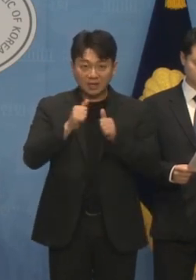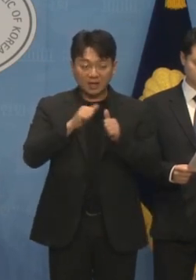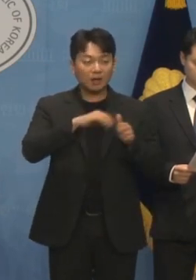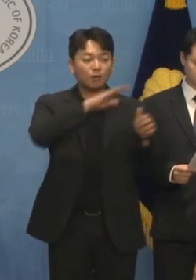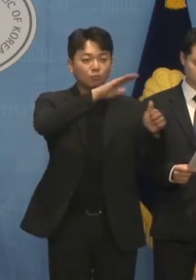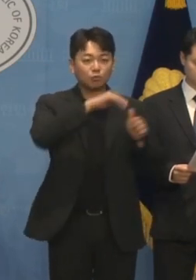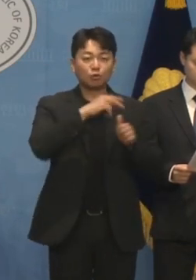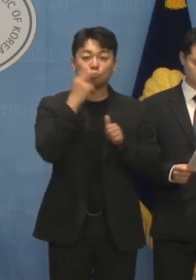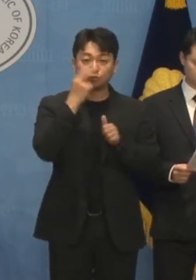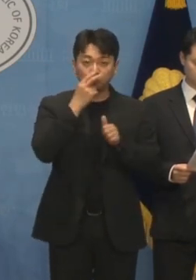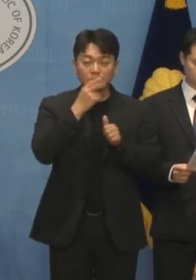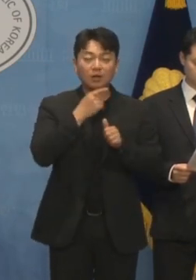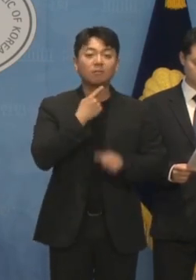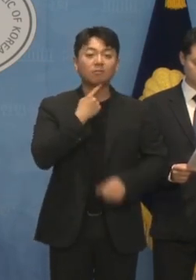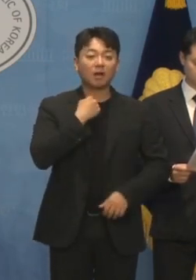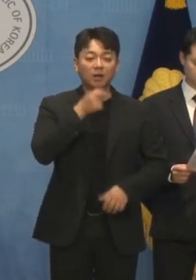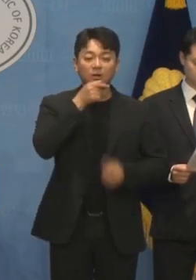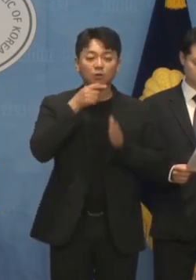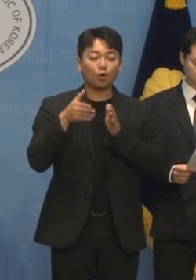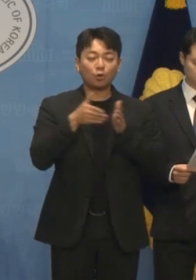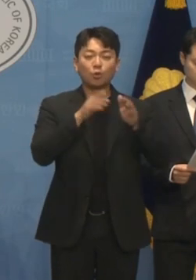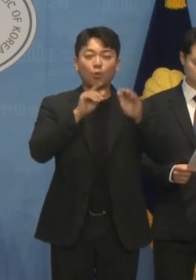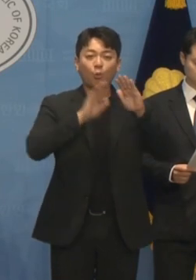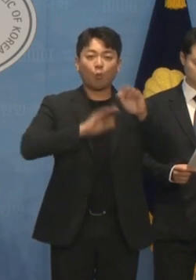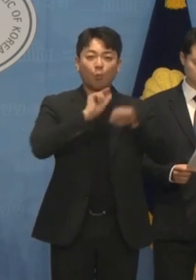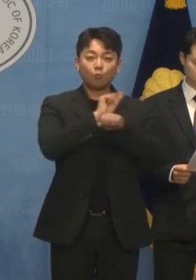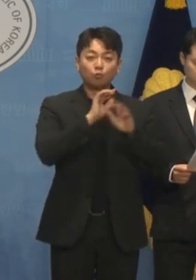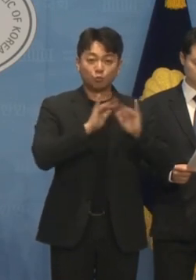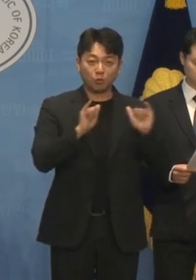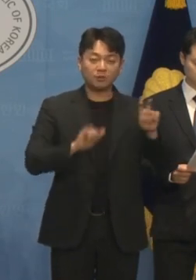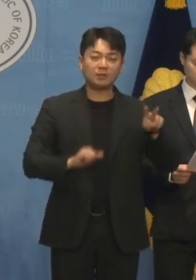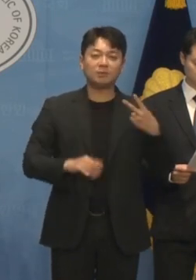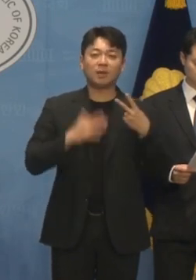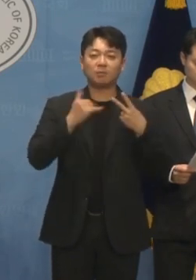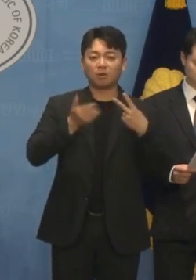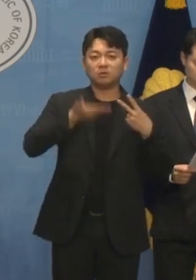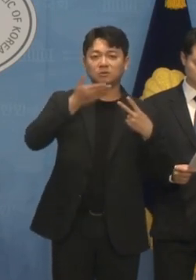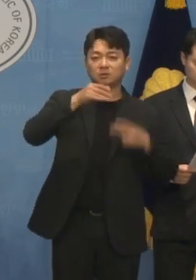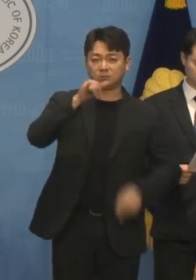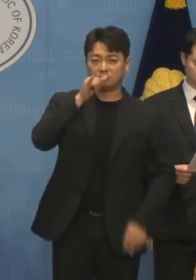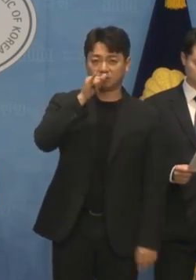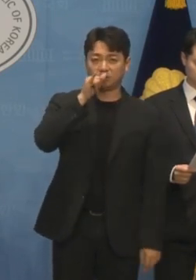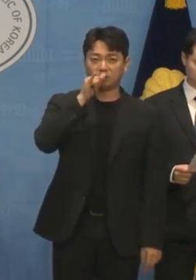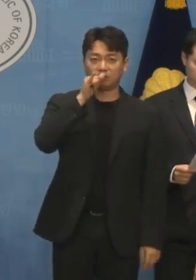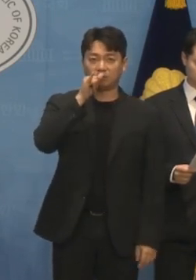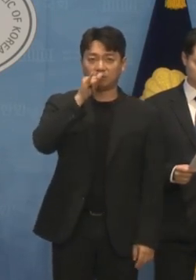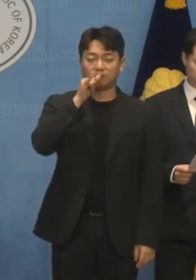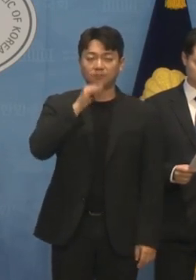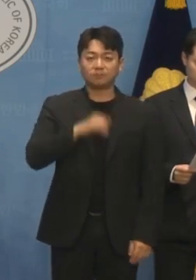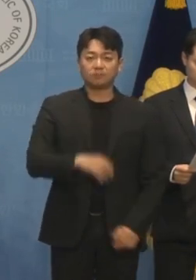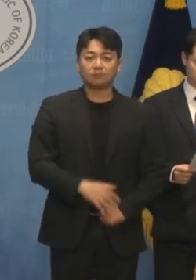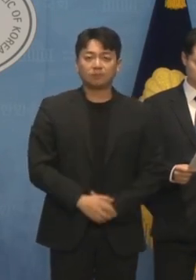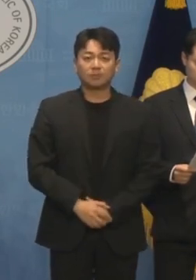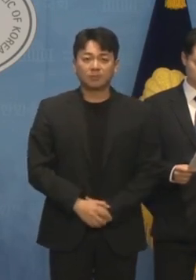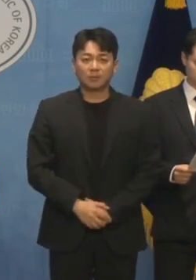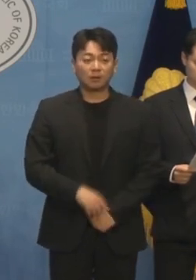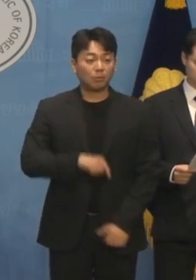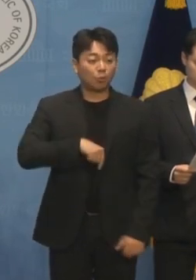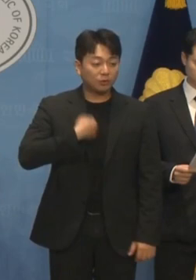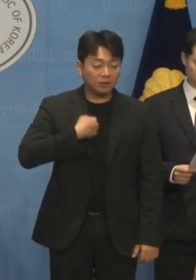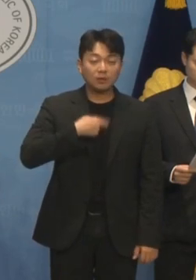경기도 공무원만 200여명에 이릅니다 본인이 직접 밝거나 밝진 숫자만